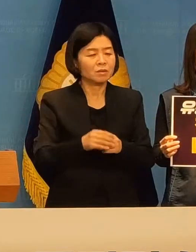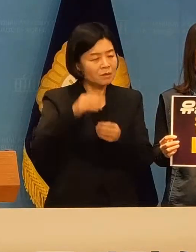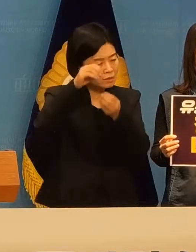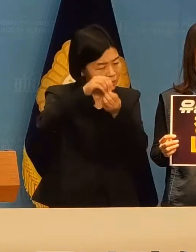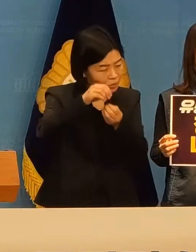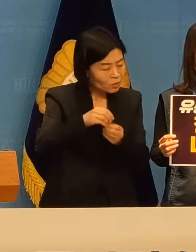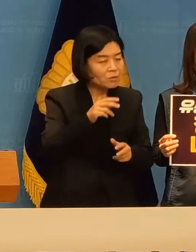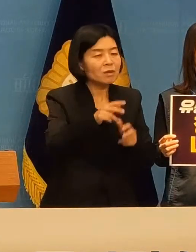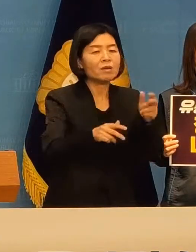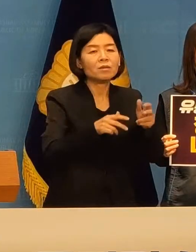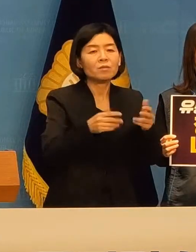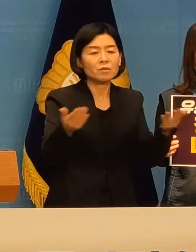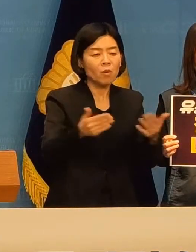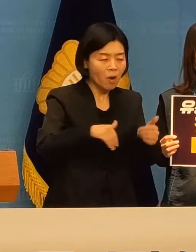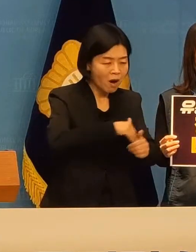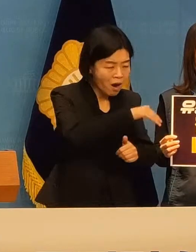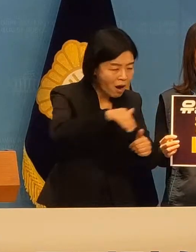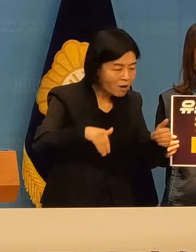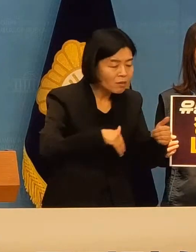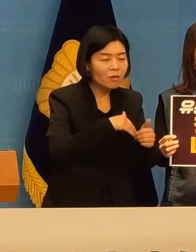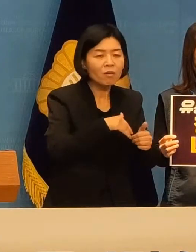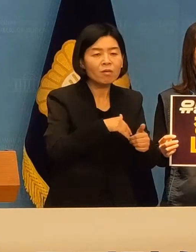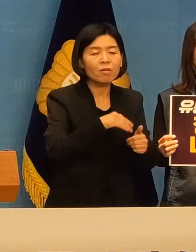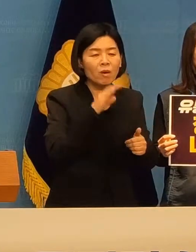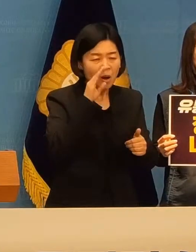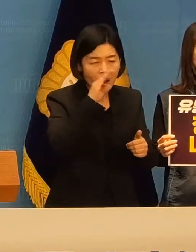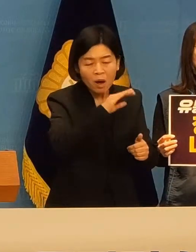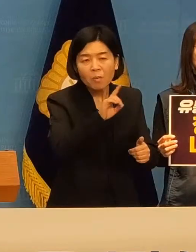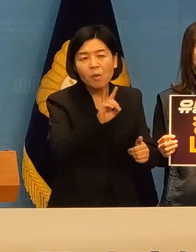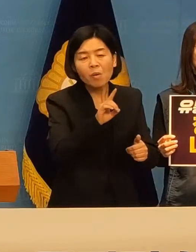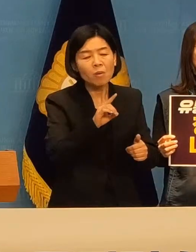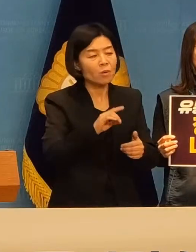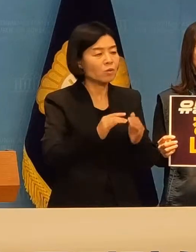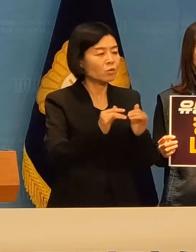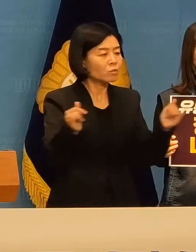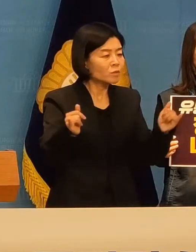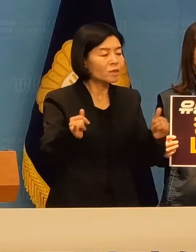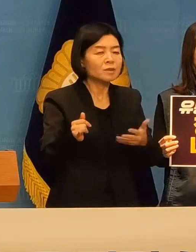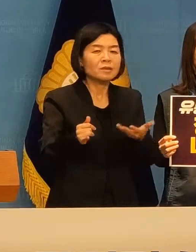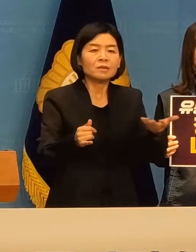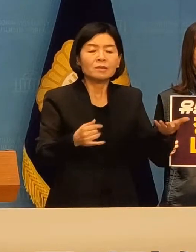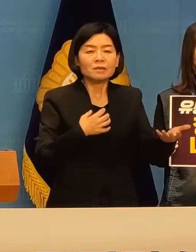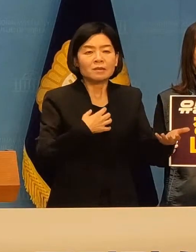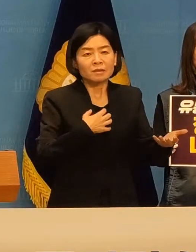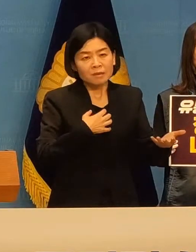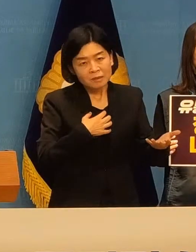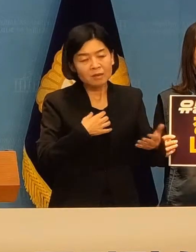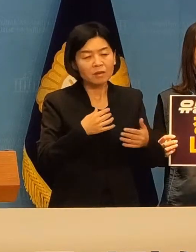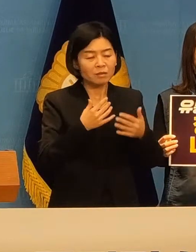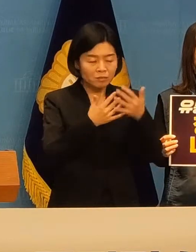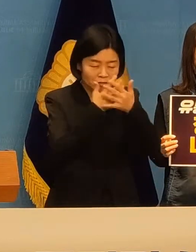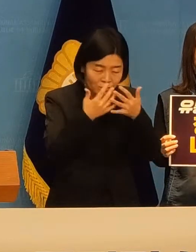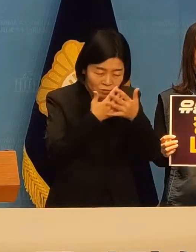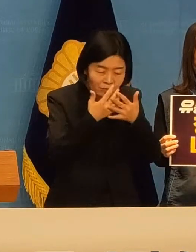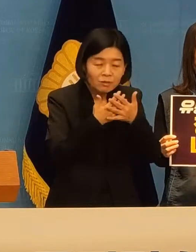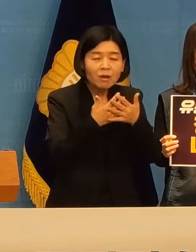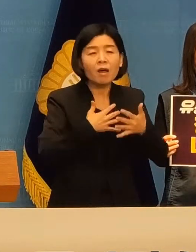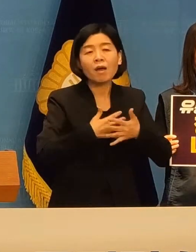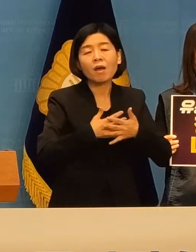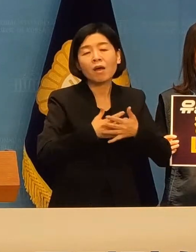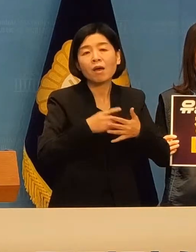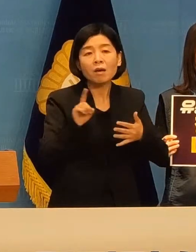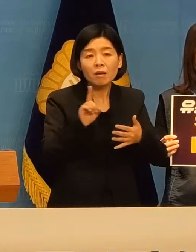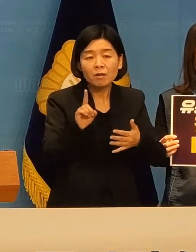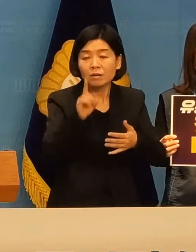고용 환경은 어떻게 변화될지, 얼마나 많은 국민이 얼마나 많은 큰 불확실성에 놓이게 될지,